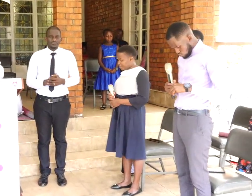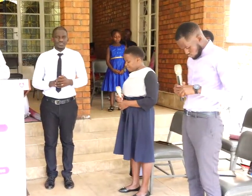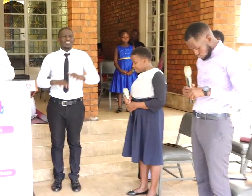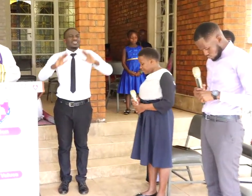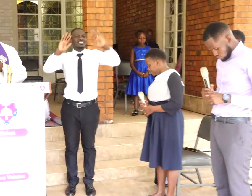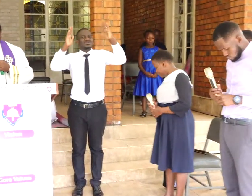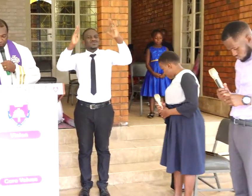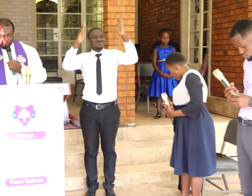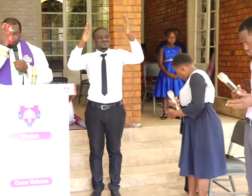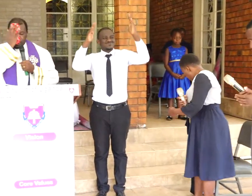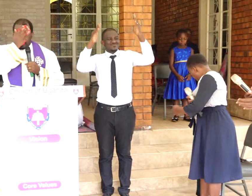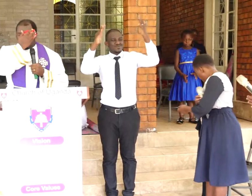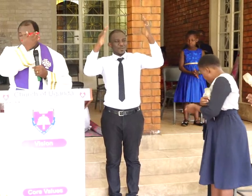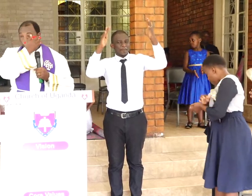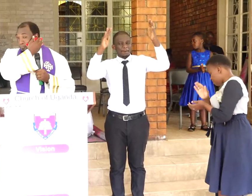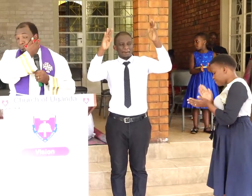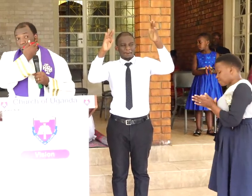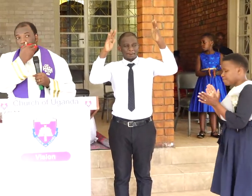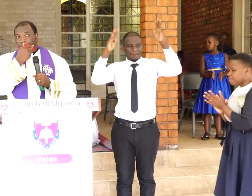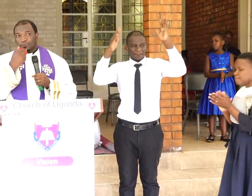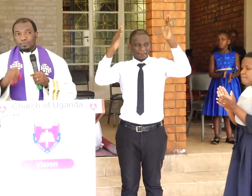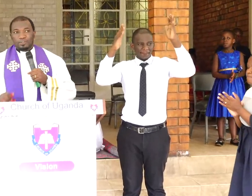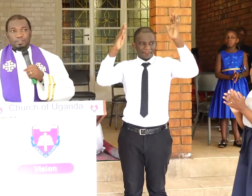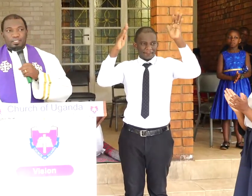Kubirako Katonda mu ngalo bw'obwozi lina.